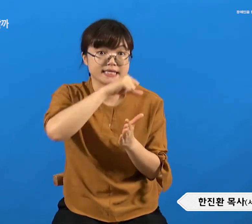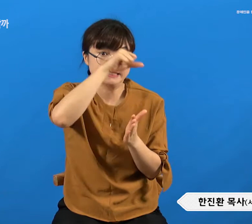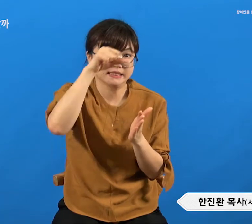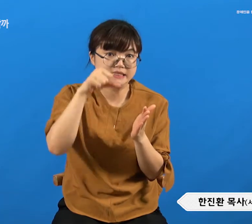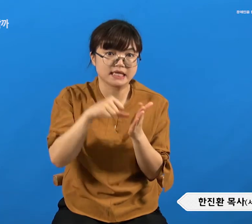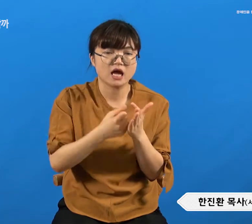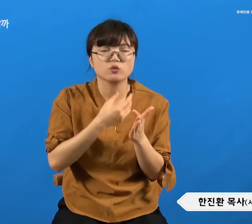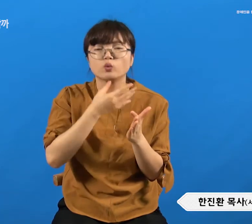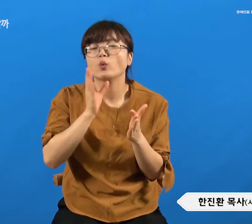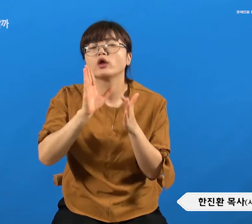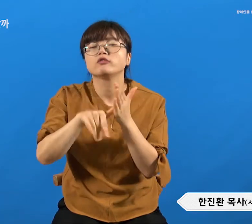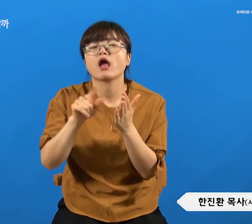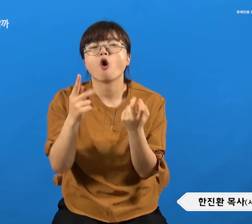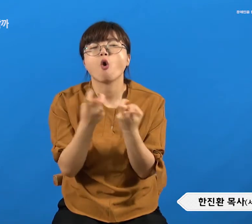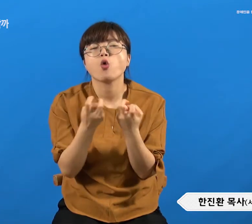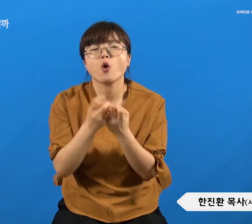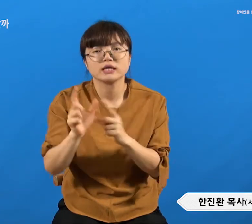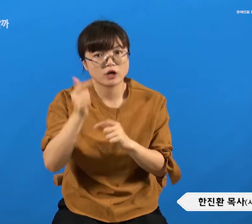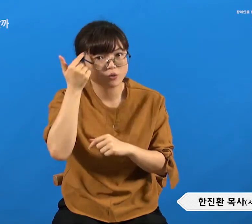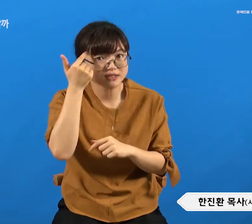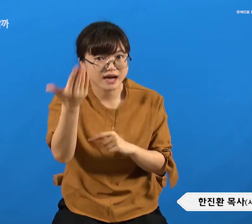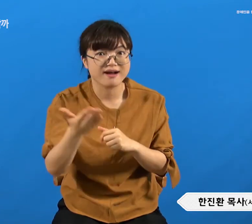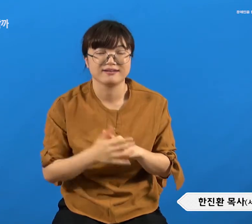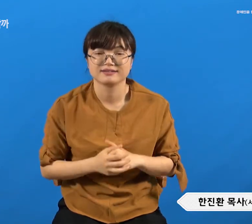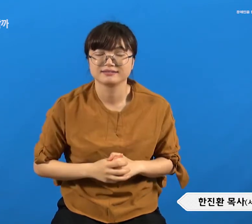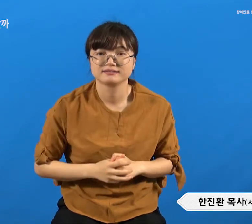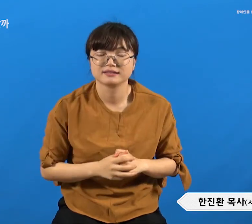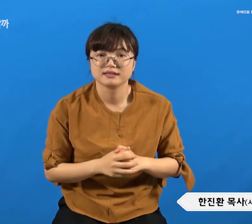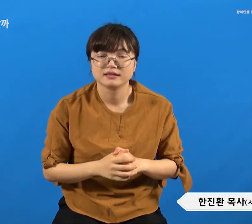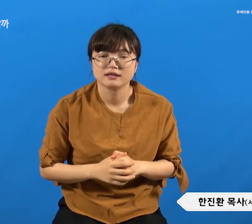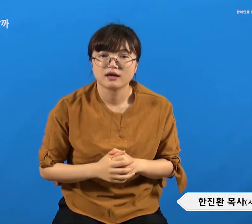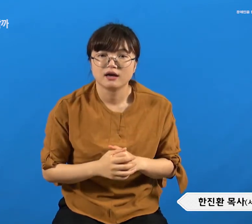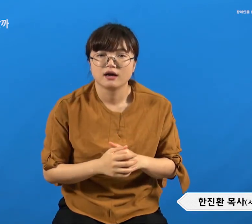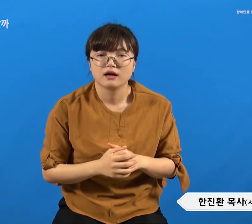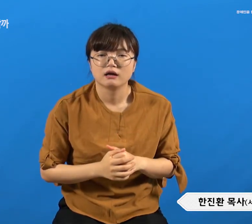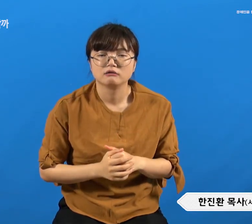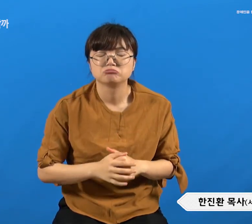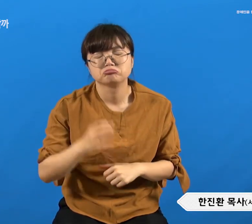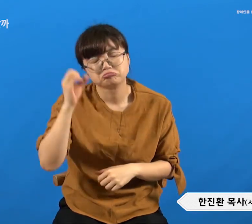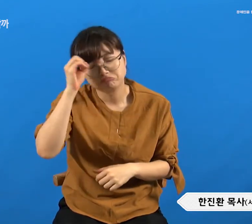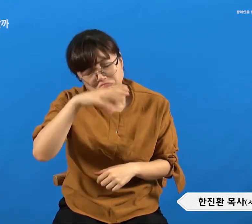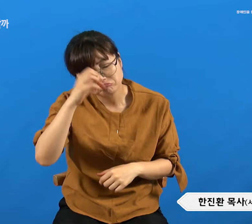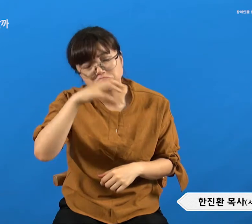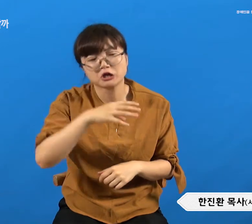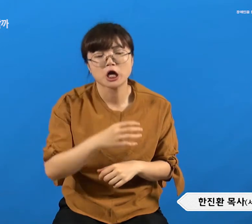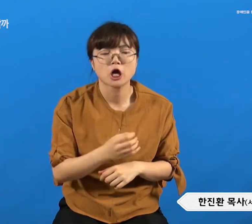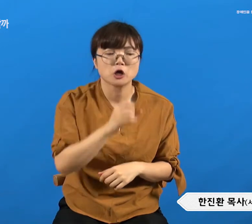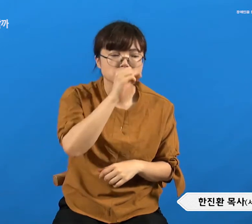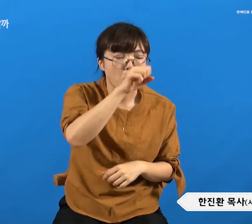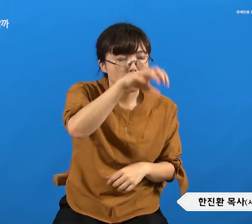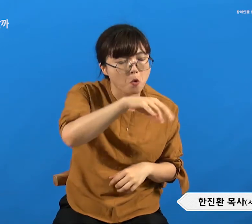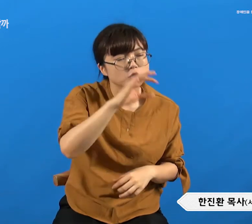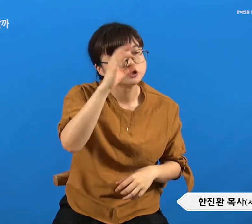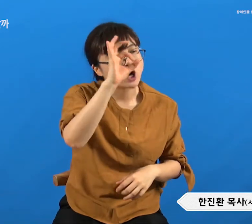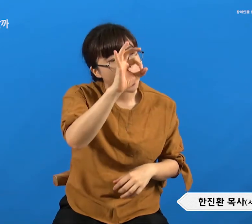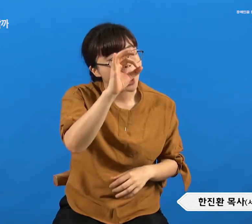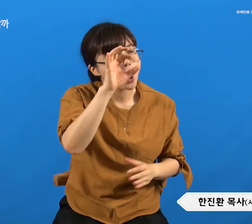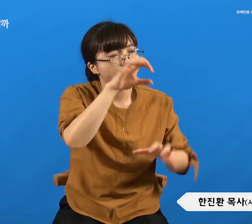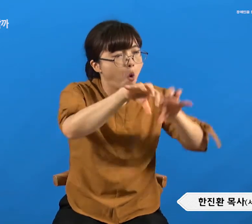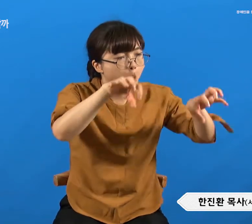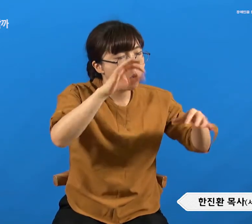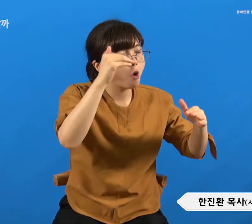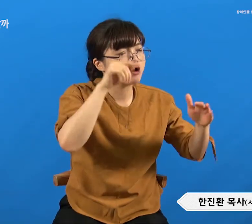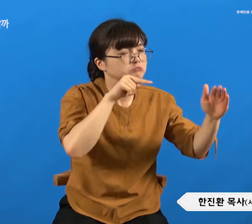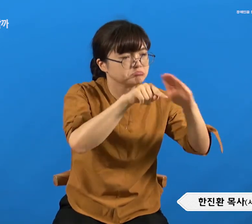인생의 후반전을 어떻게 살 것인가 하는 문제입니다. 단순히 10군데 여행 가보고